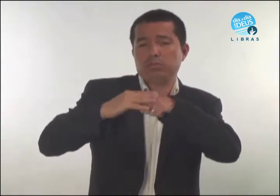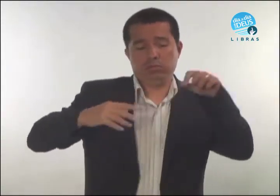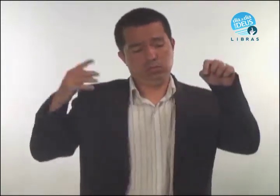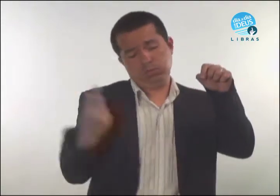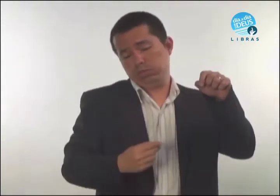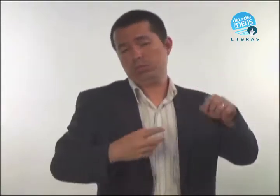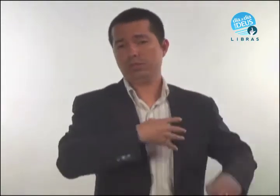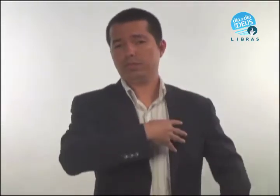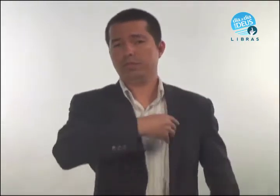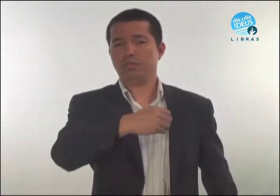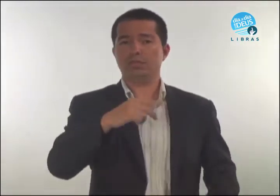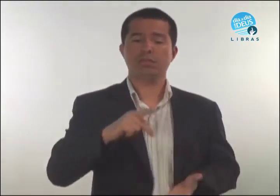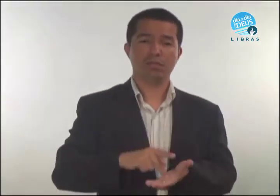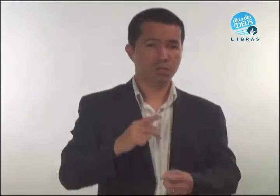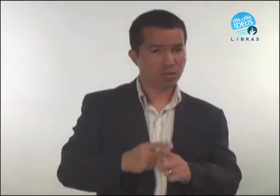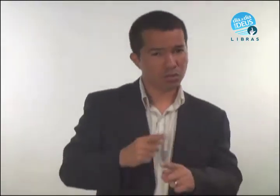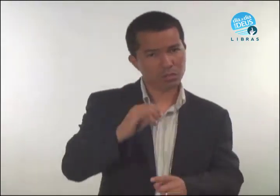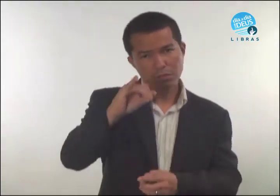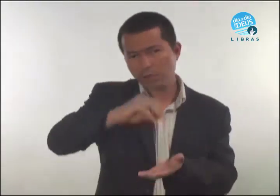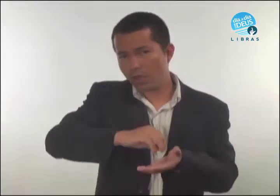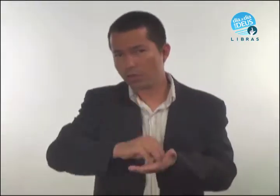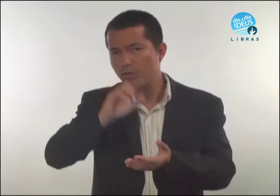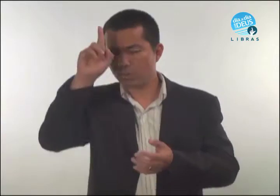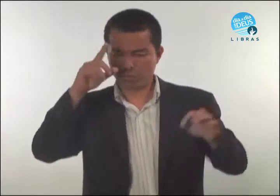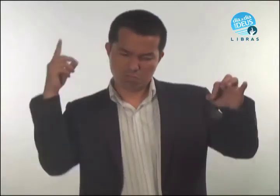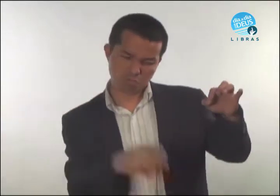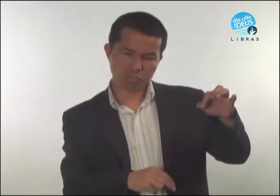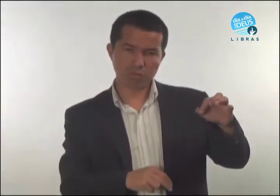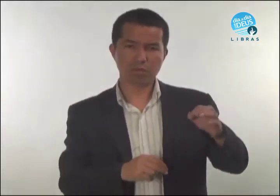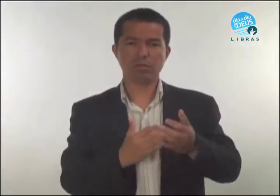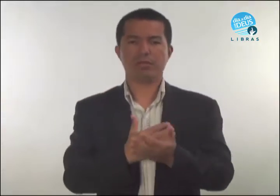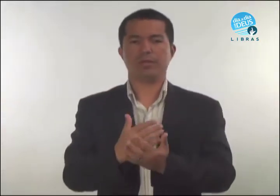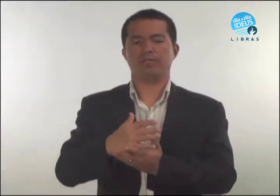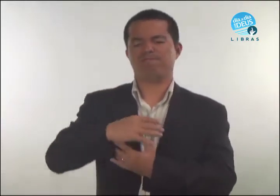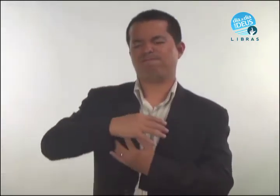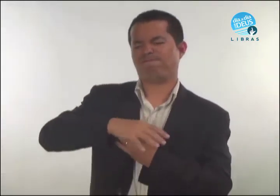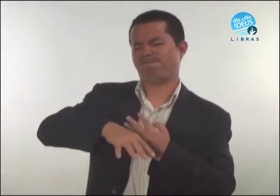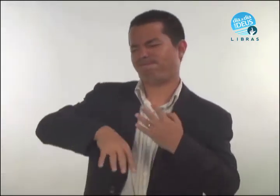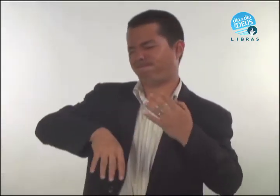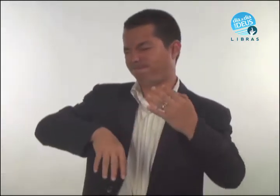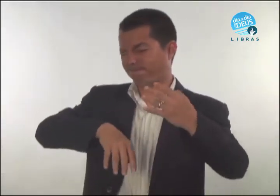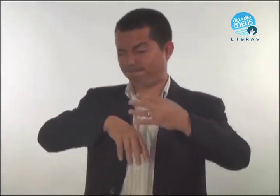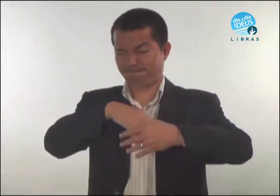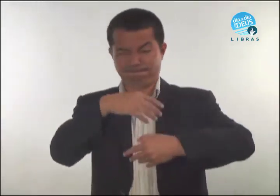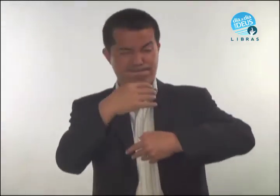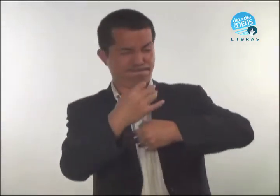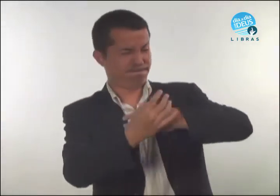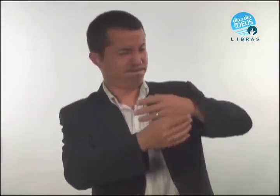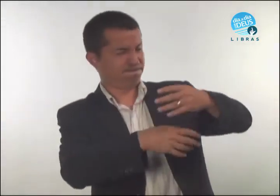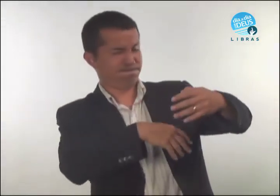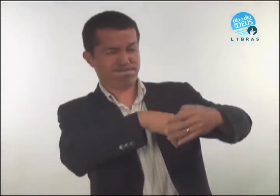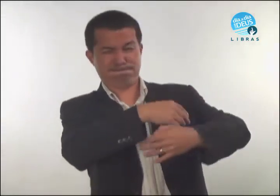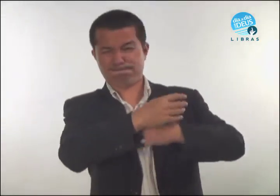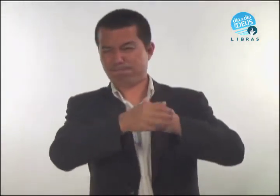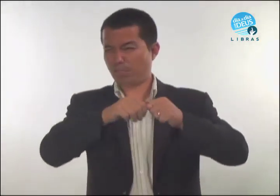os seus filhos. Porque se ele não fizer isso, virá desgraça sobre a sua casa.